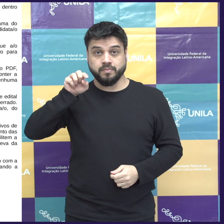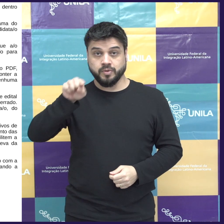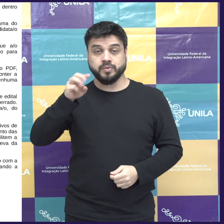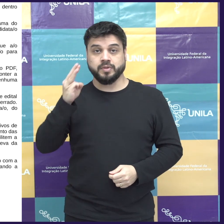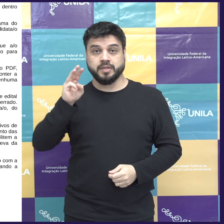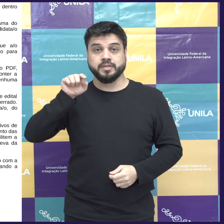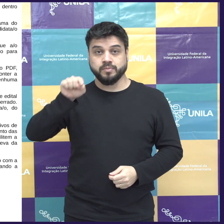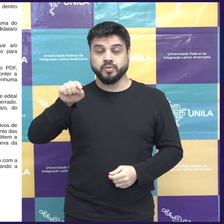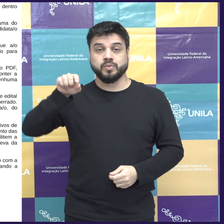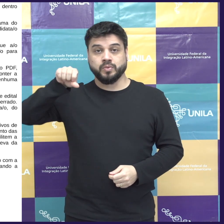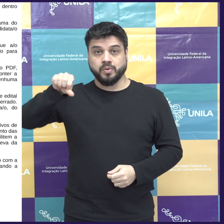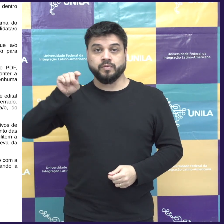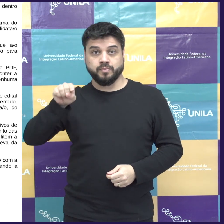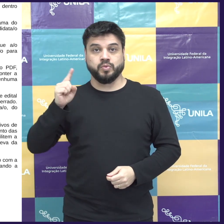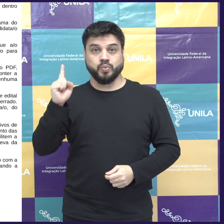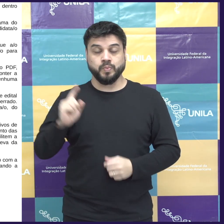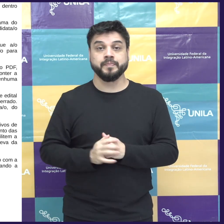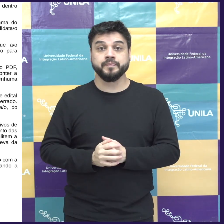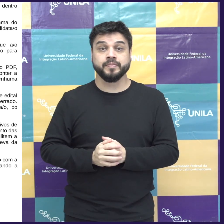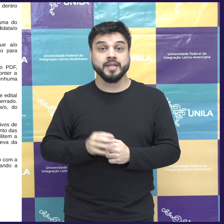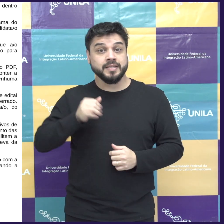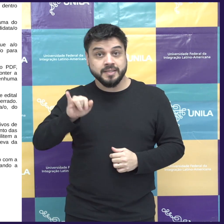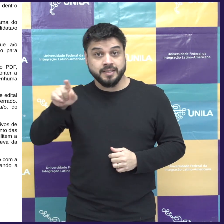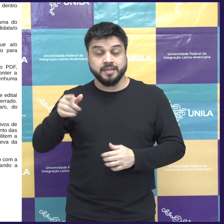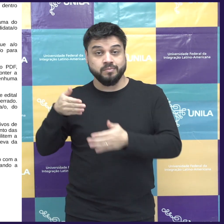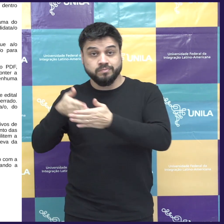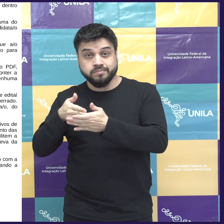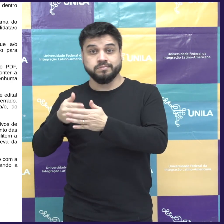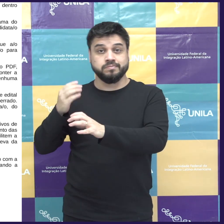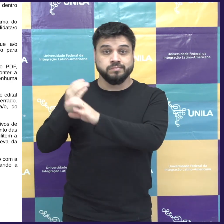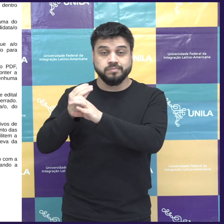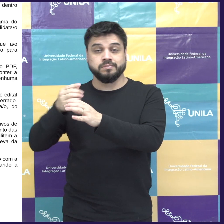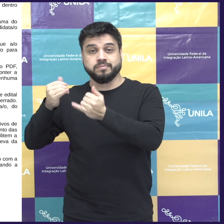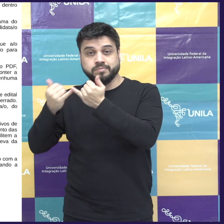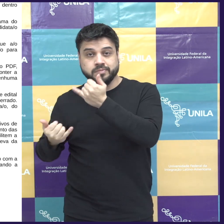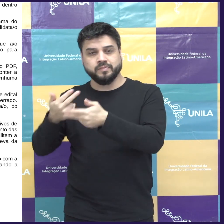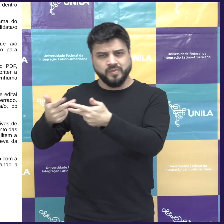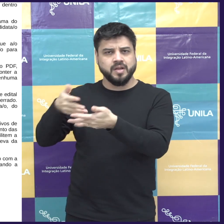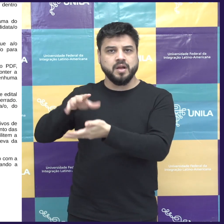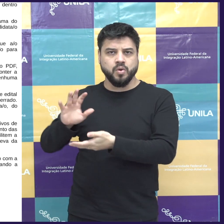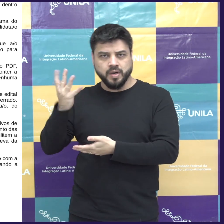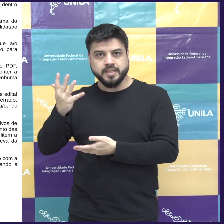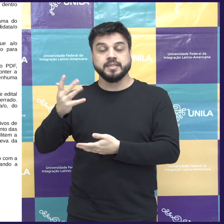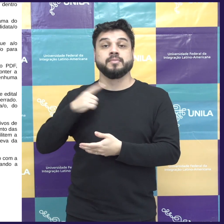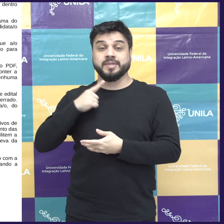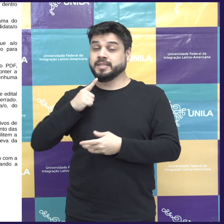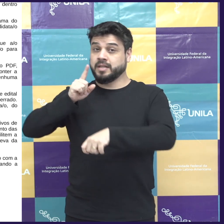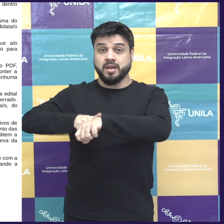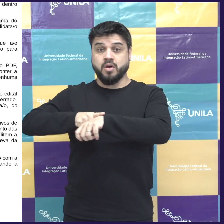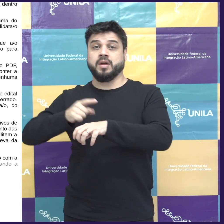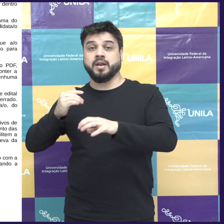5.3.7.9.1. Nessas situações, o solicitante deve entrar imediatamente em contato com a Secretaria